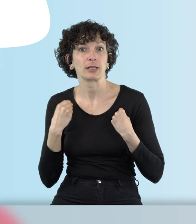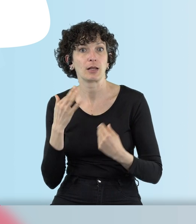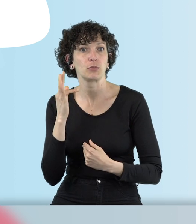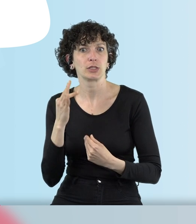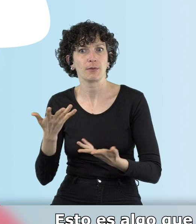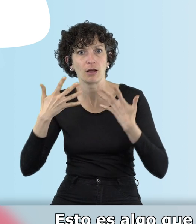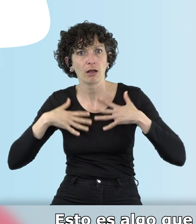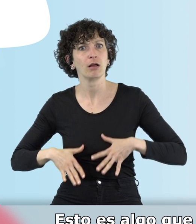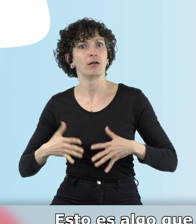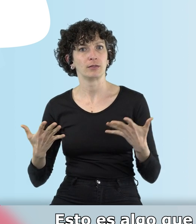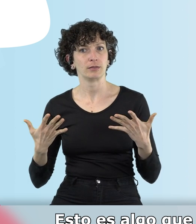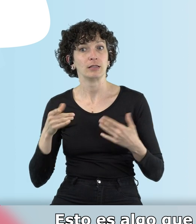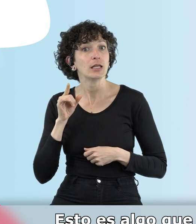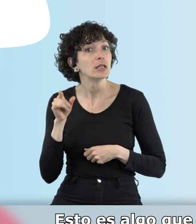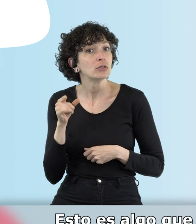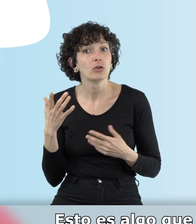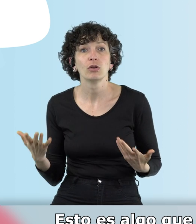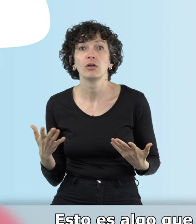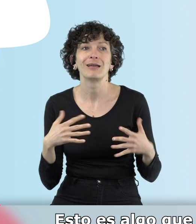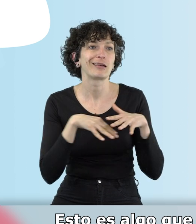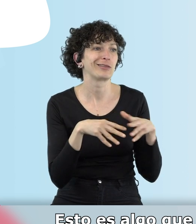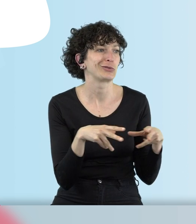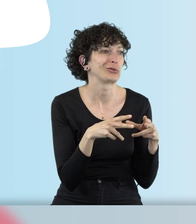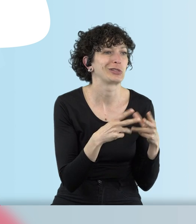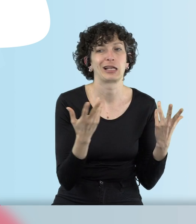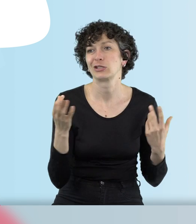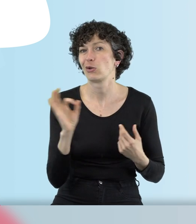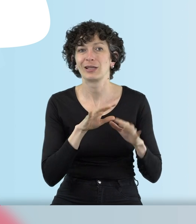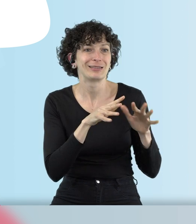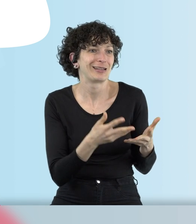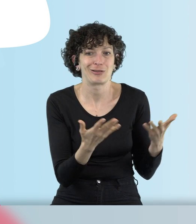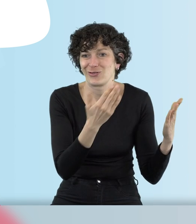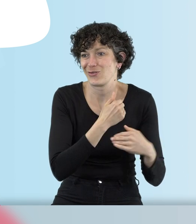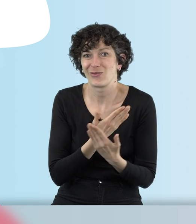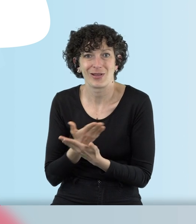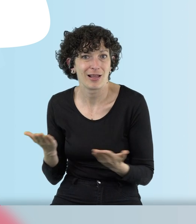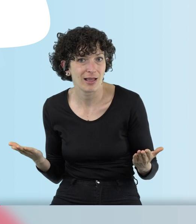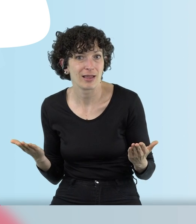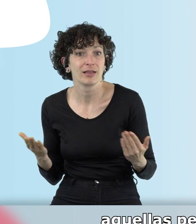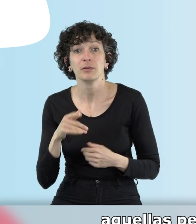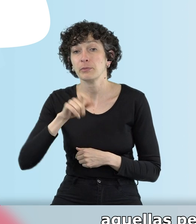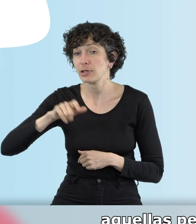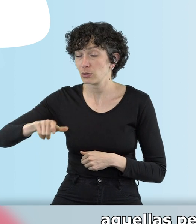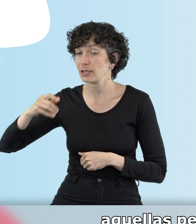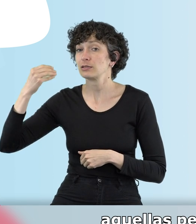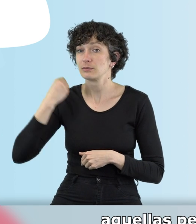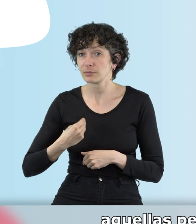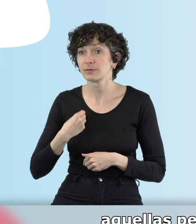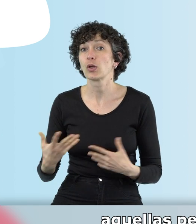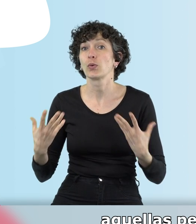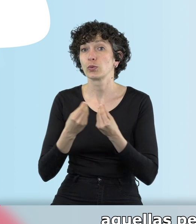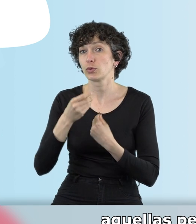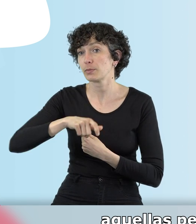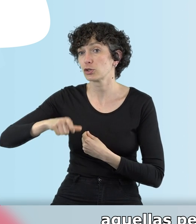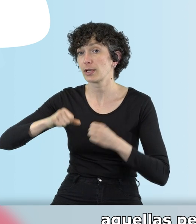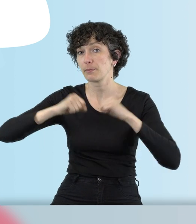positivas. Esto es algo que no se puede encontrar ni en las redes ni en Internet, y lo conocen muy bien aquellas personas que